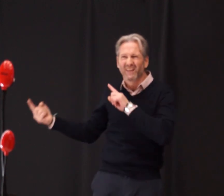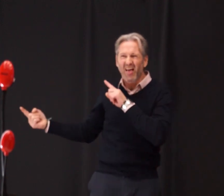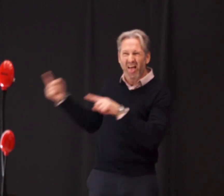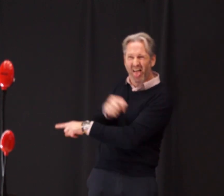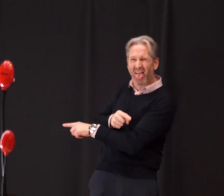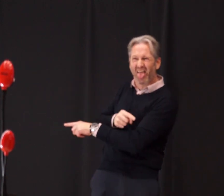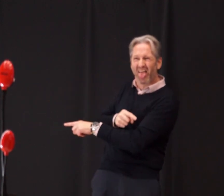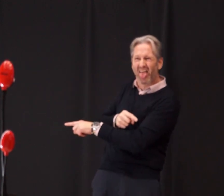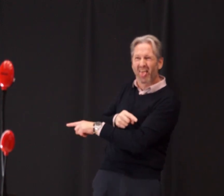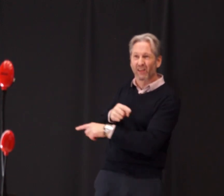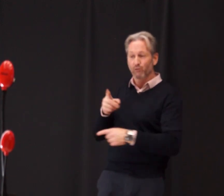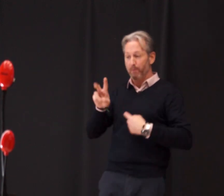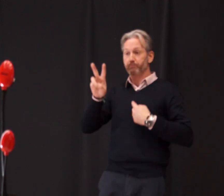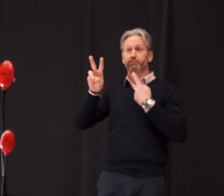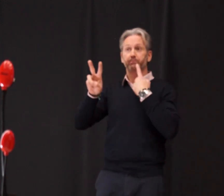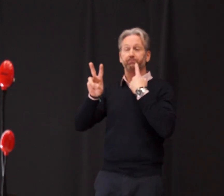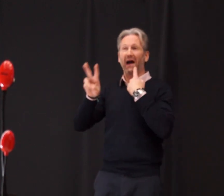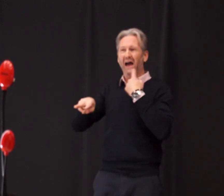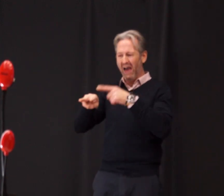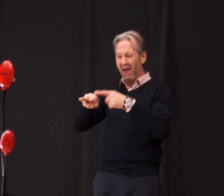lui, etc. Et